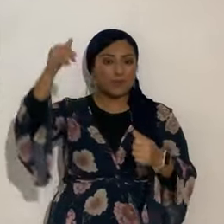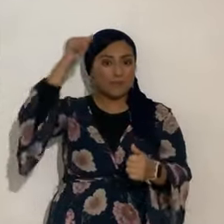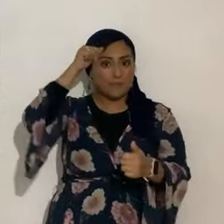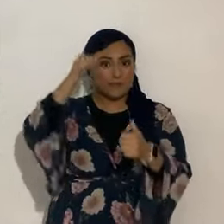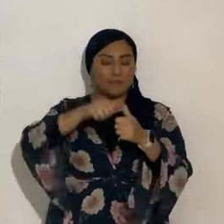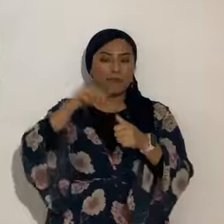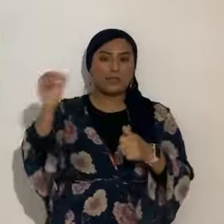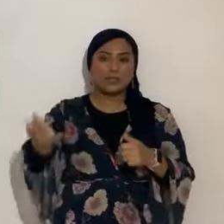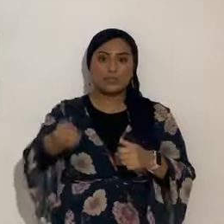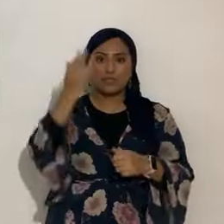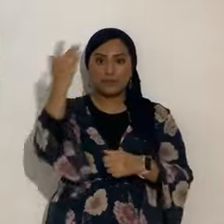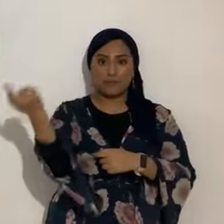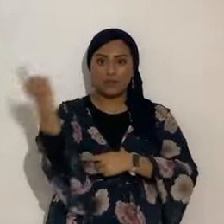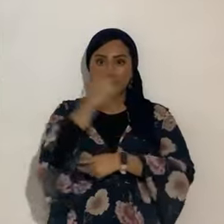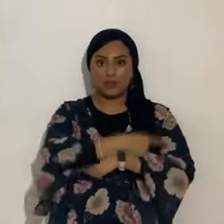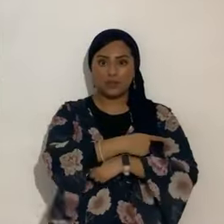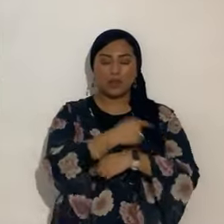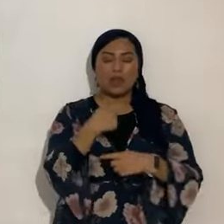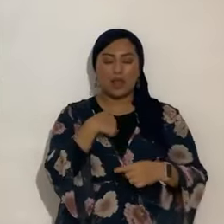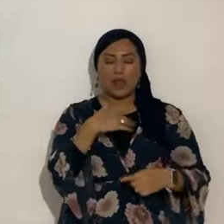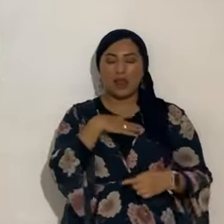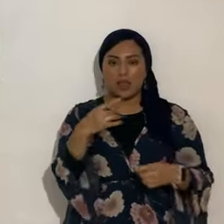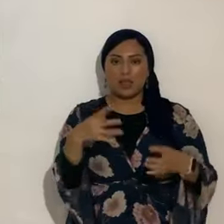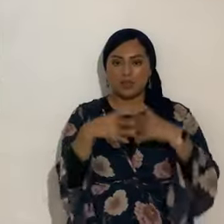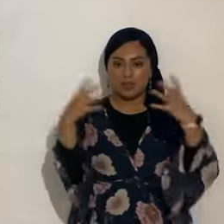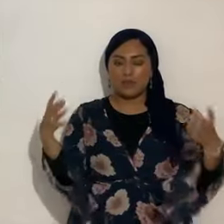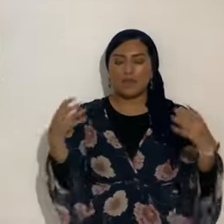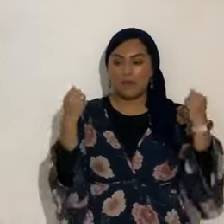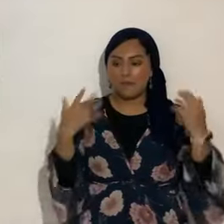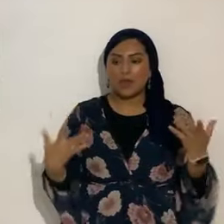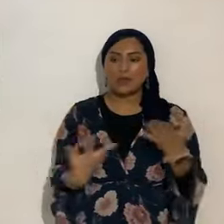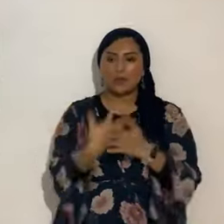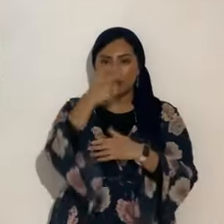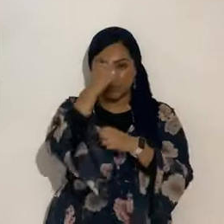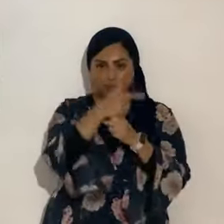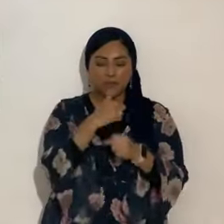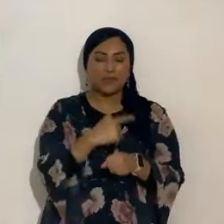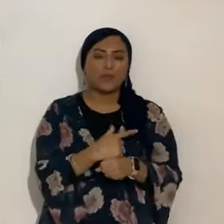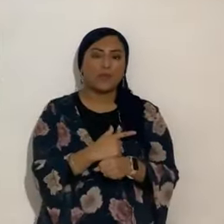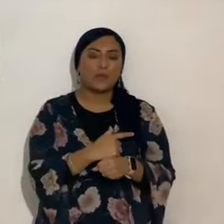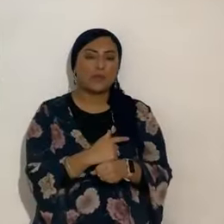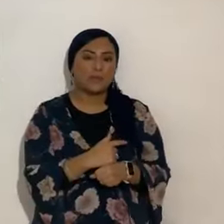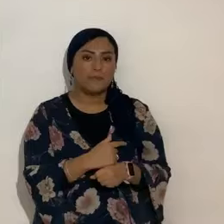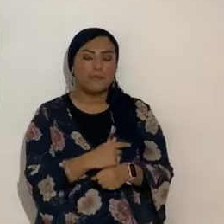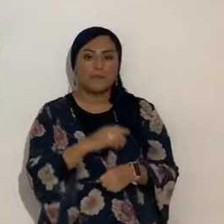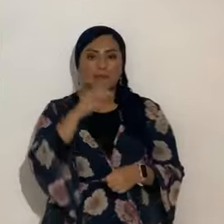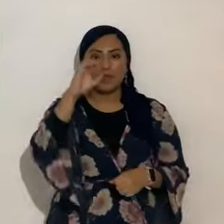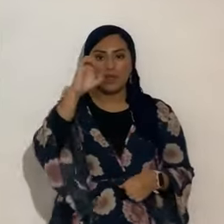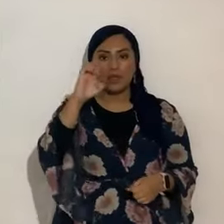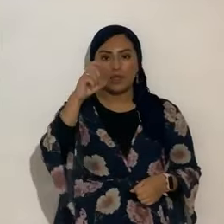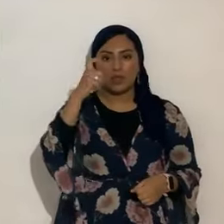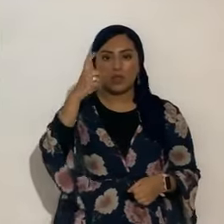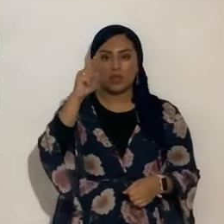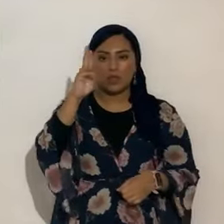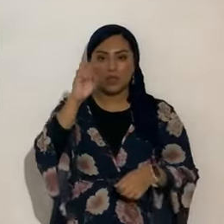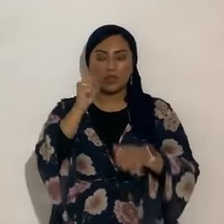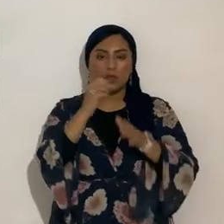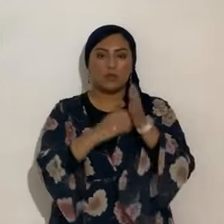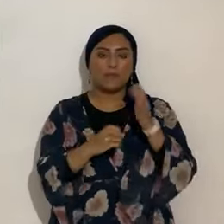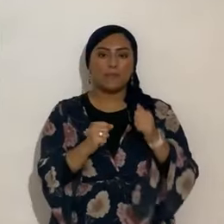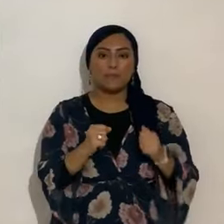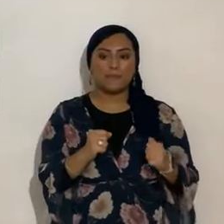Acuérdate del Shabbat. A ver, vamos, eso sí me interesa mucho porque hay muchos nuevecitos, verlo directamente. Éxodo 20. Vamos para